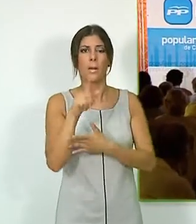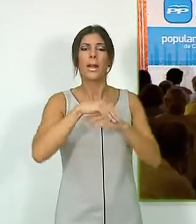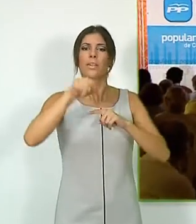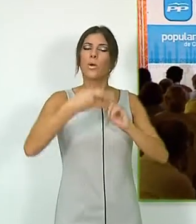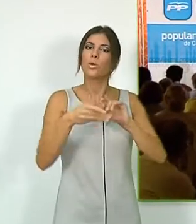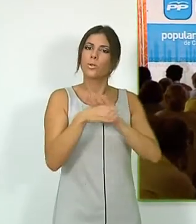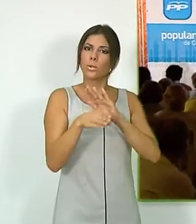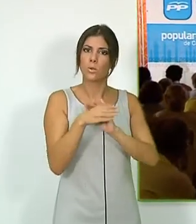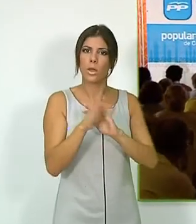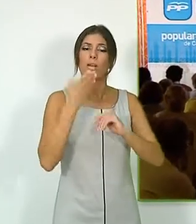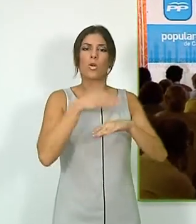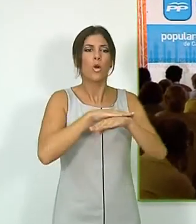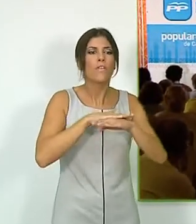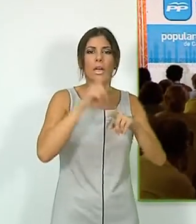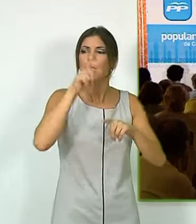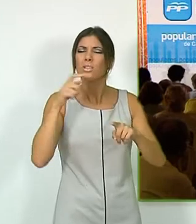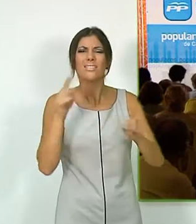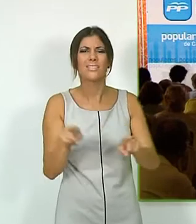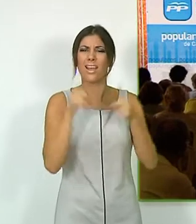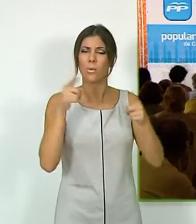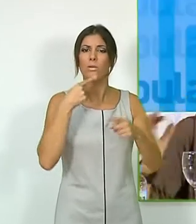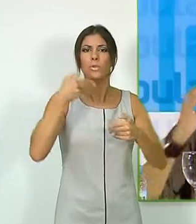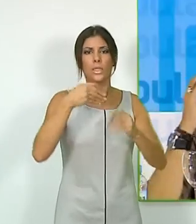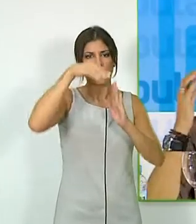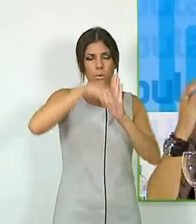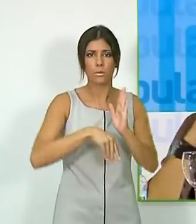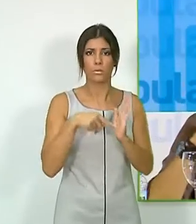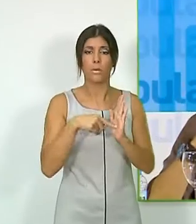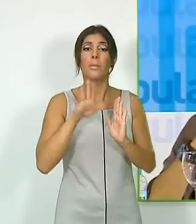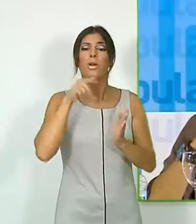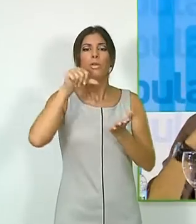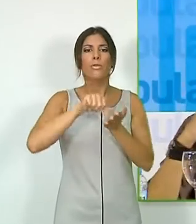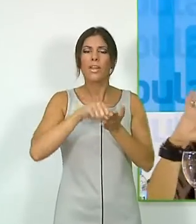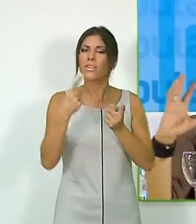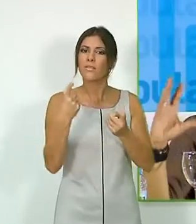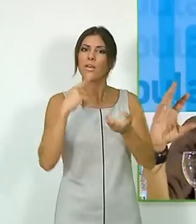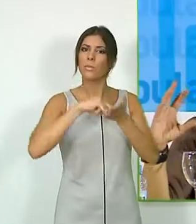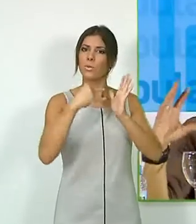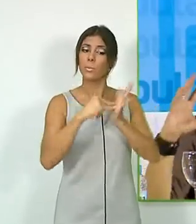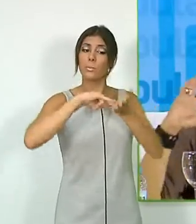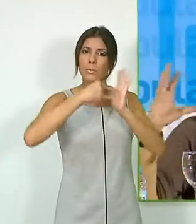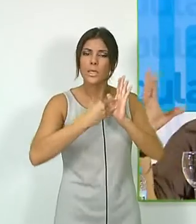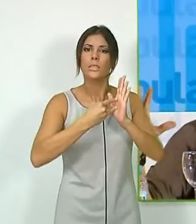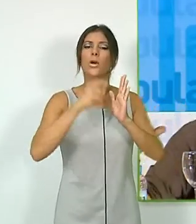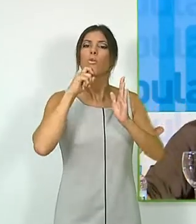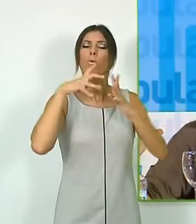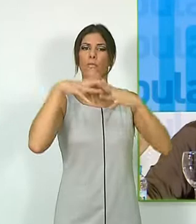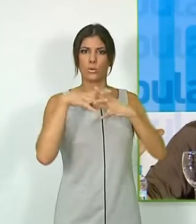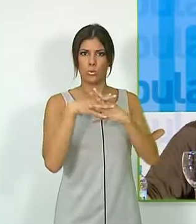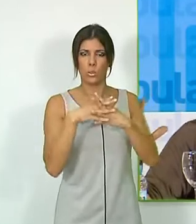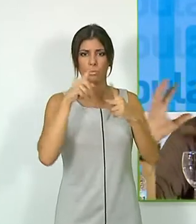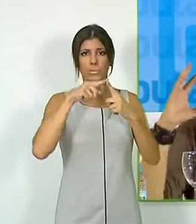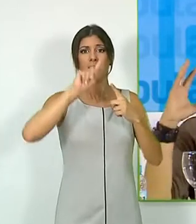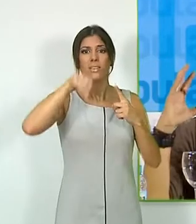cuenten con una continuidad llevándose a cabo gobierne quien gobierne. Pero sí que una ciudad tiene que tener un plan de